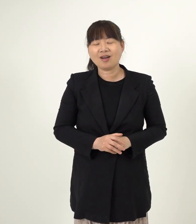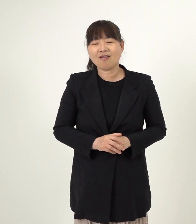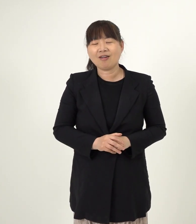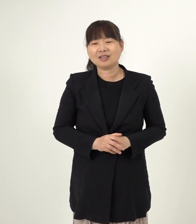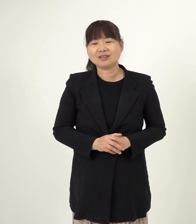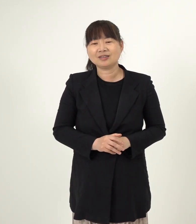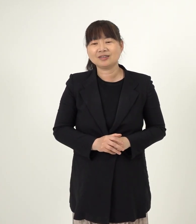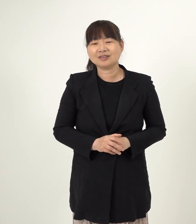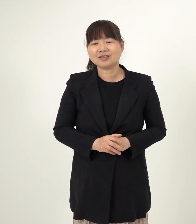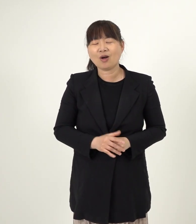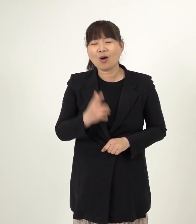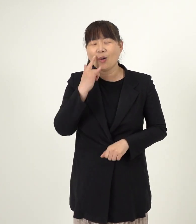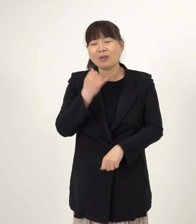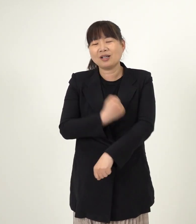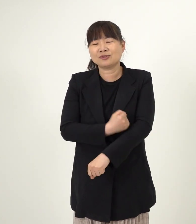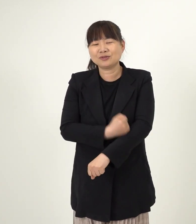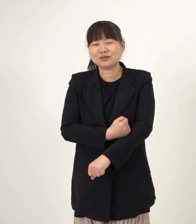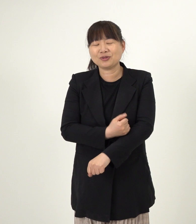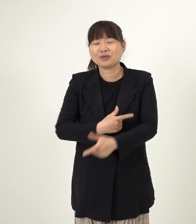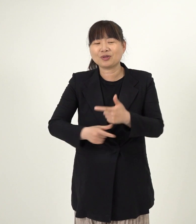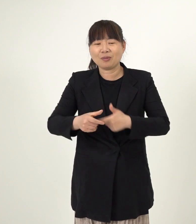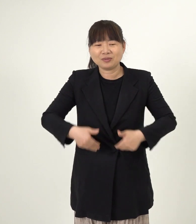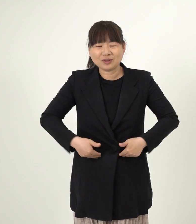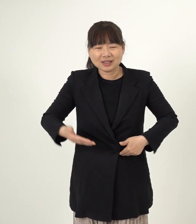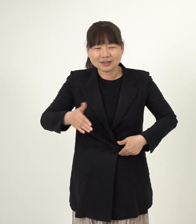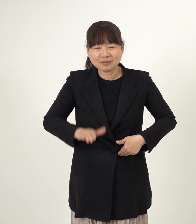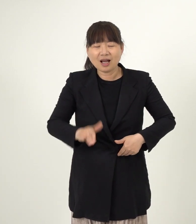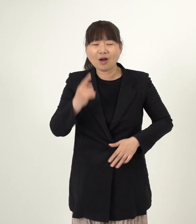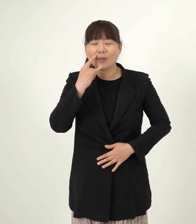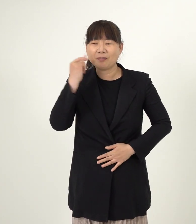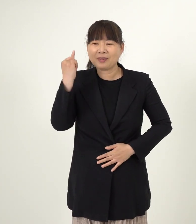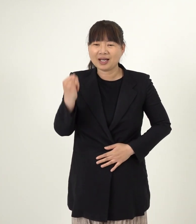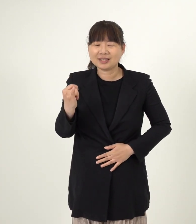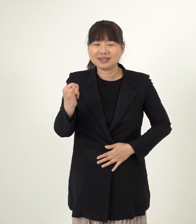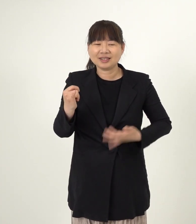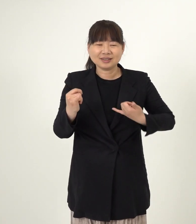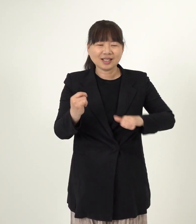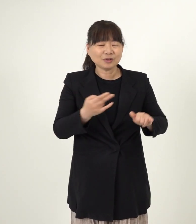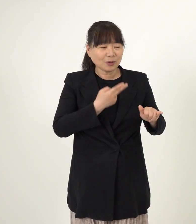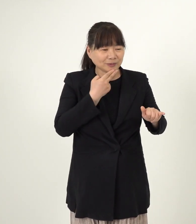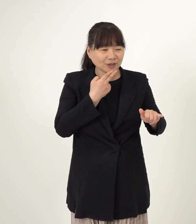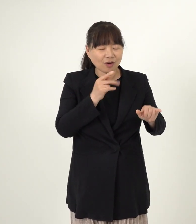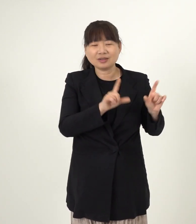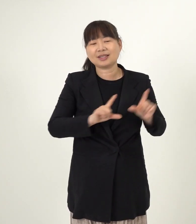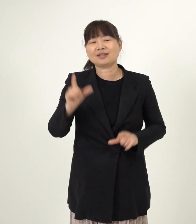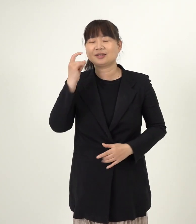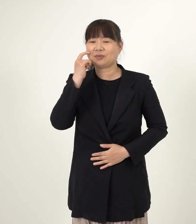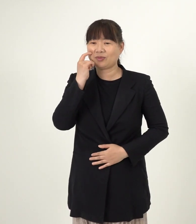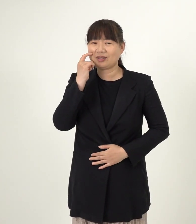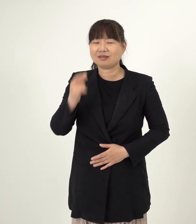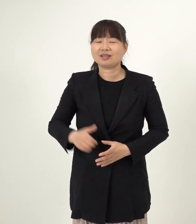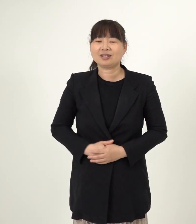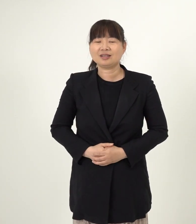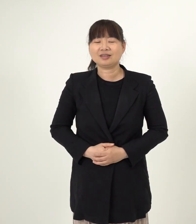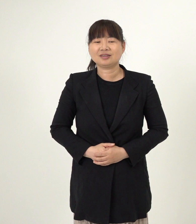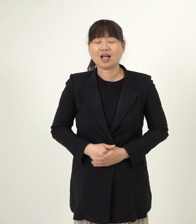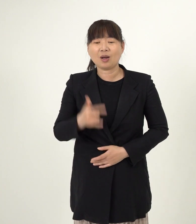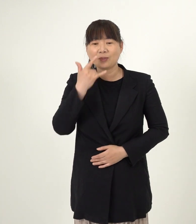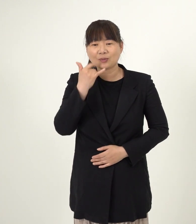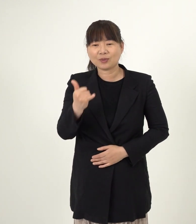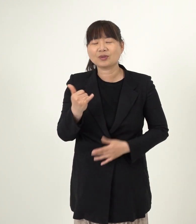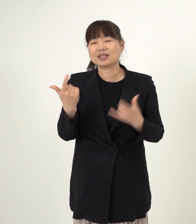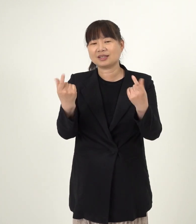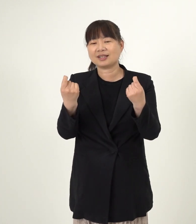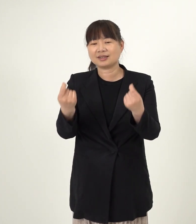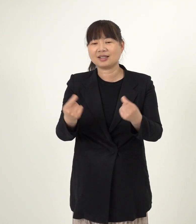수고만 더 들어요. 그런데도 엄마는 그 자녀가 없으면 못 살아요. 부모는 그래요.